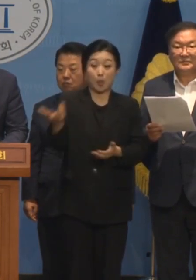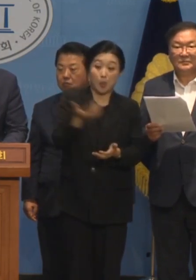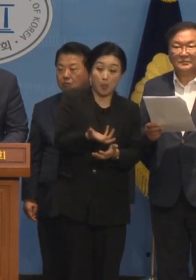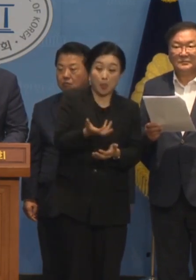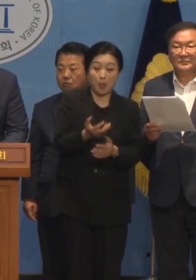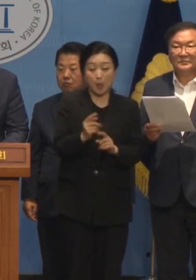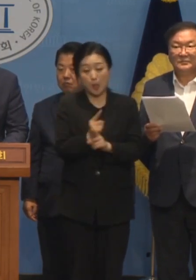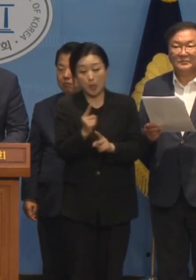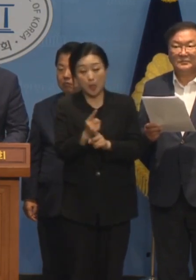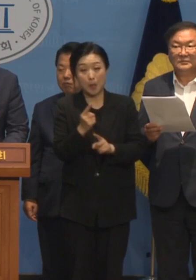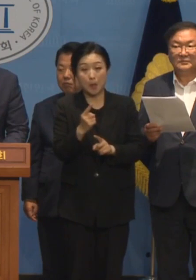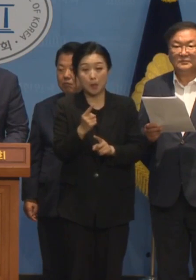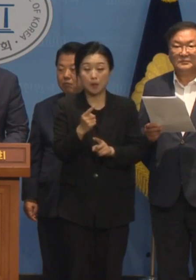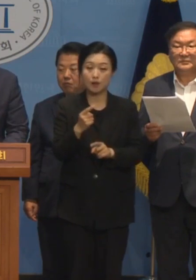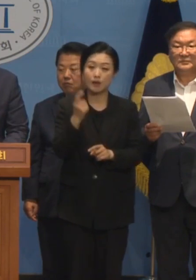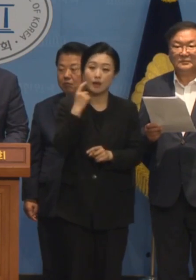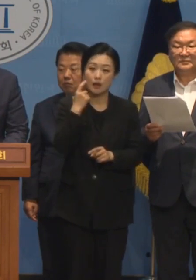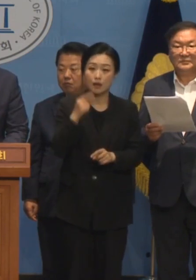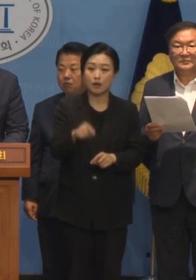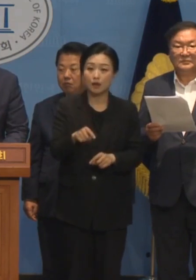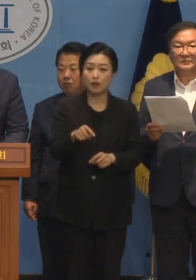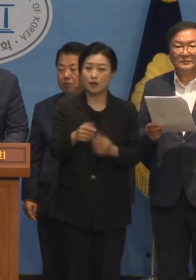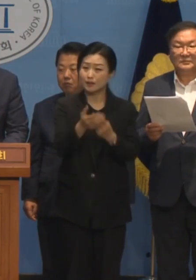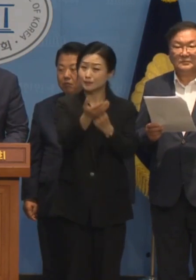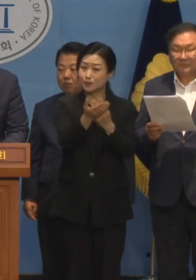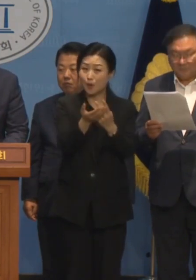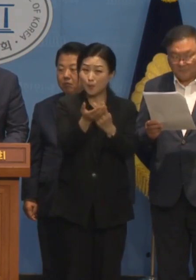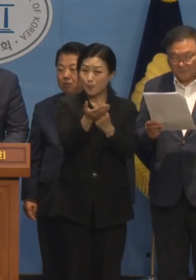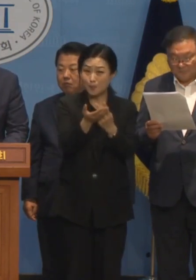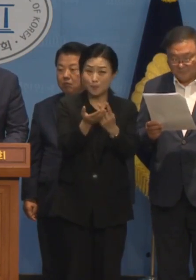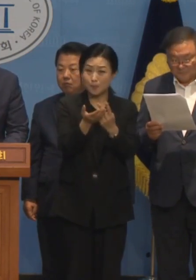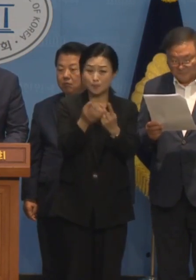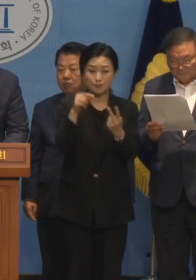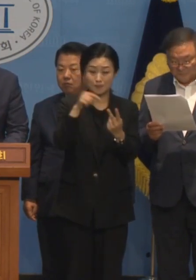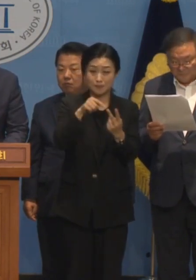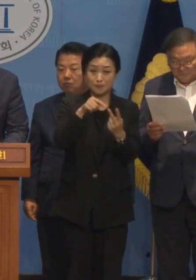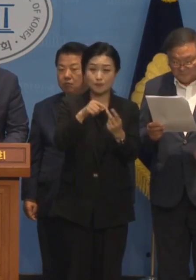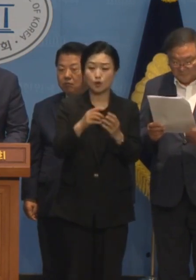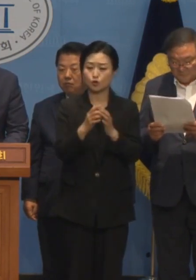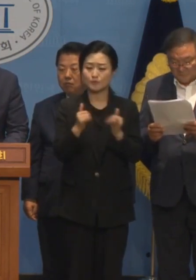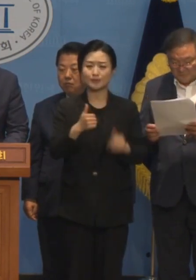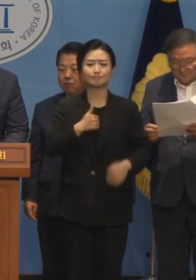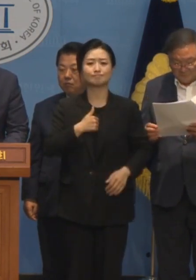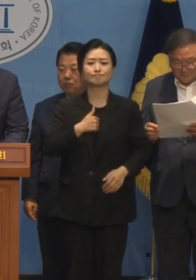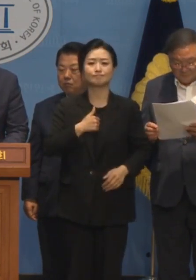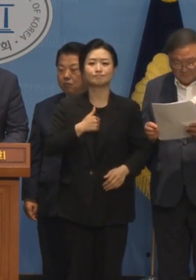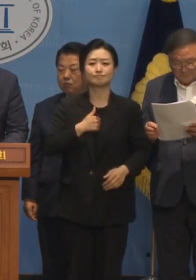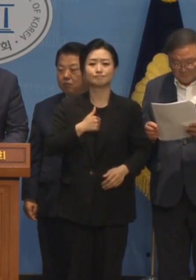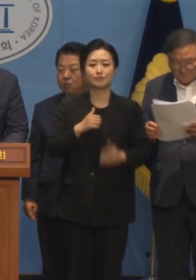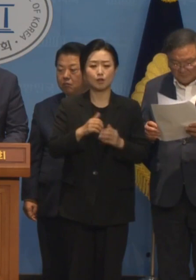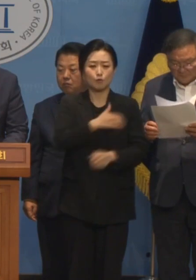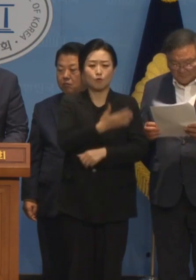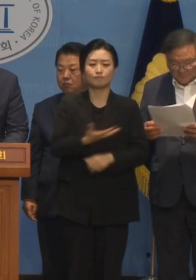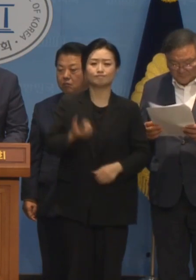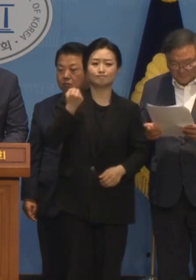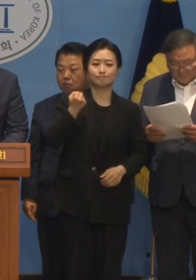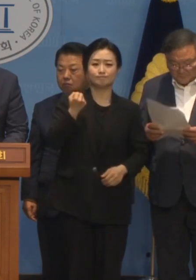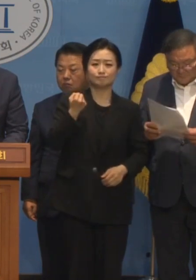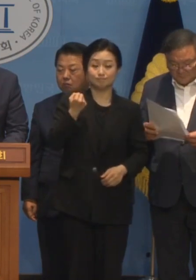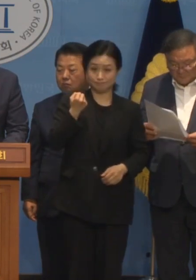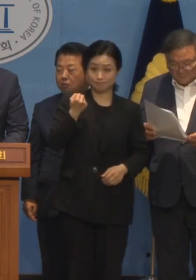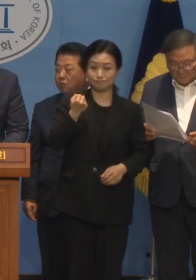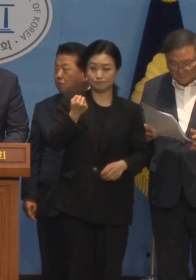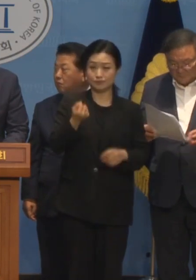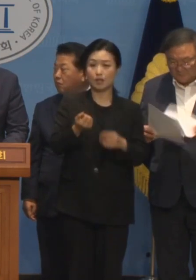상태였습니다. 독도는 단순한 섬이 아닙니다. 국민의 자존심이자 주권의 상징입니다. 이에